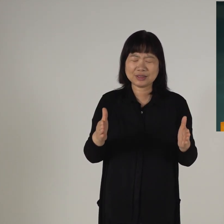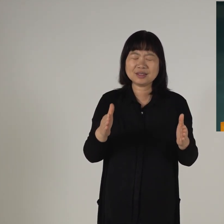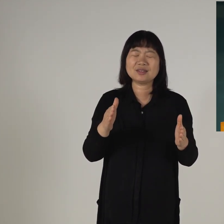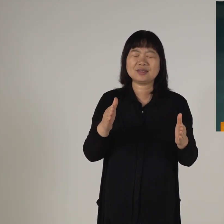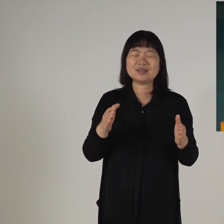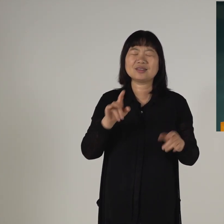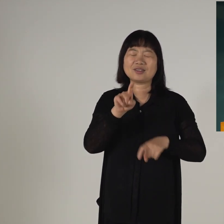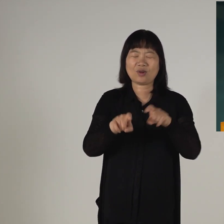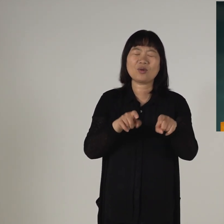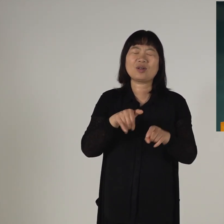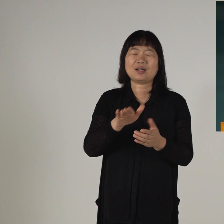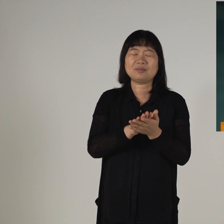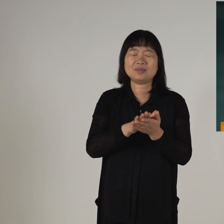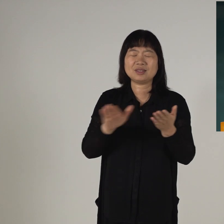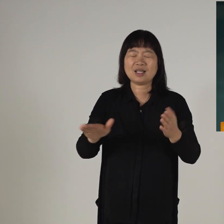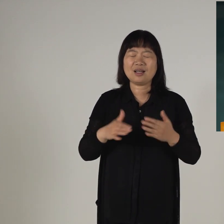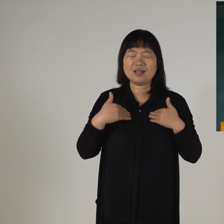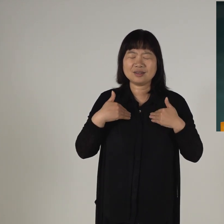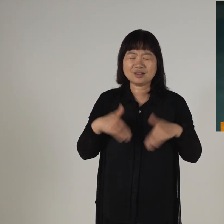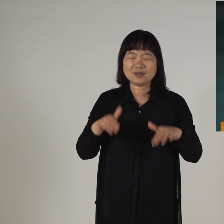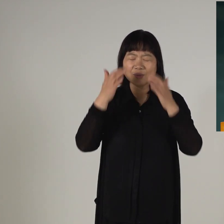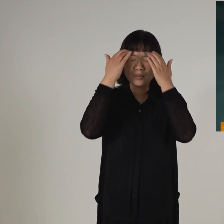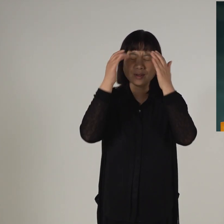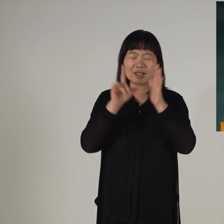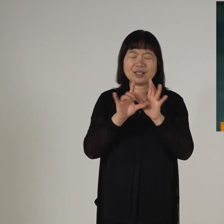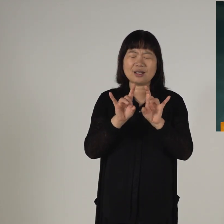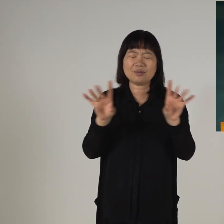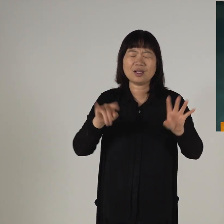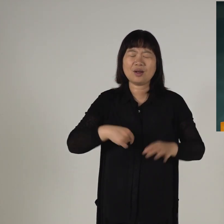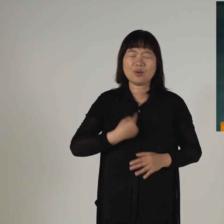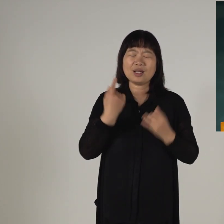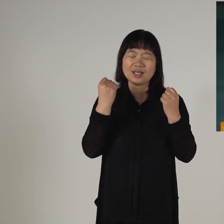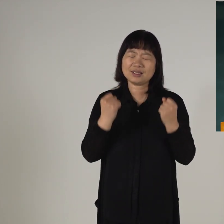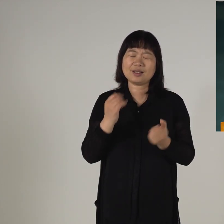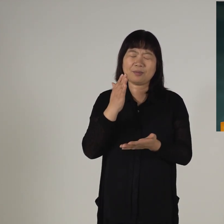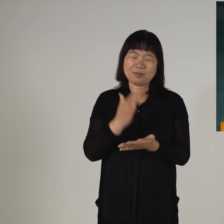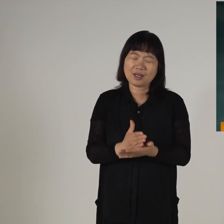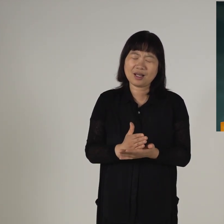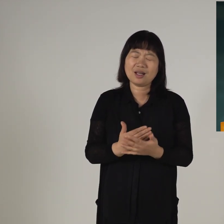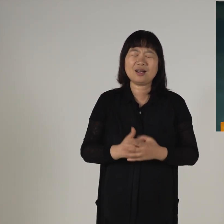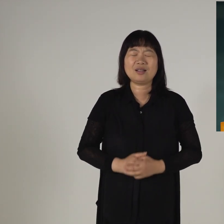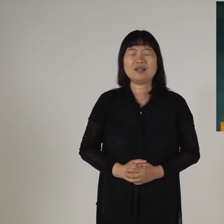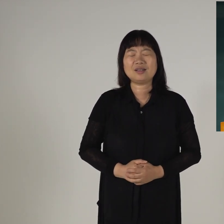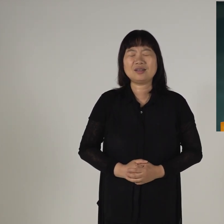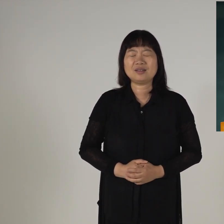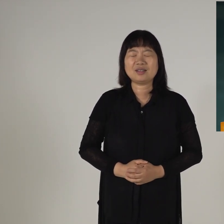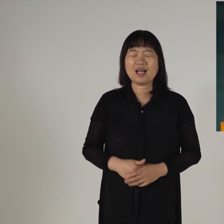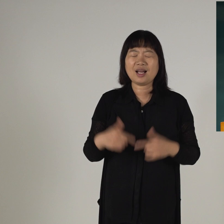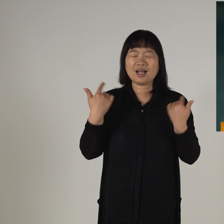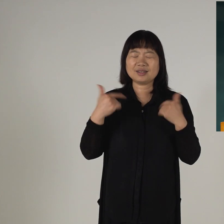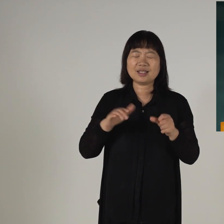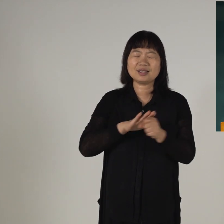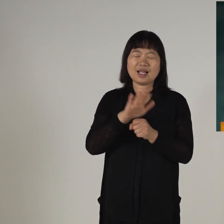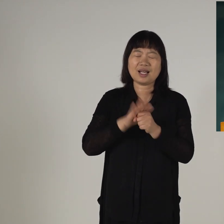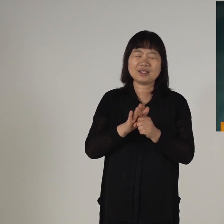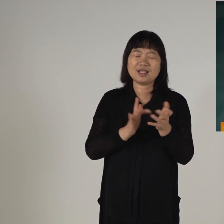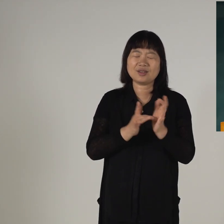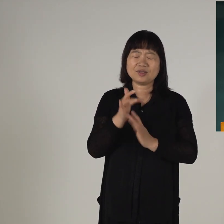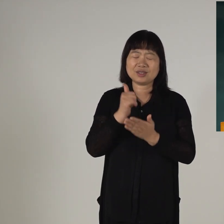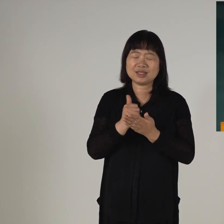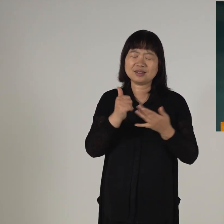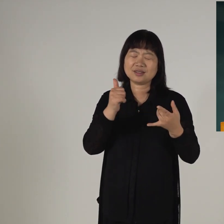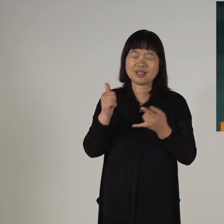떠납니다. 지치고 고날 때마다 홀로 있게 마시고 언제나 사랑의